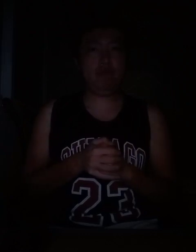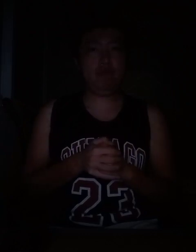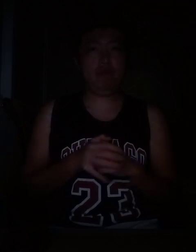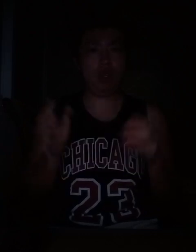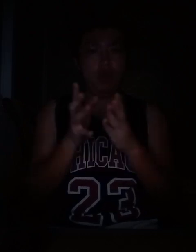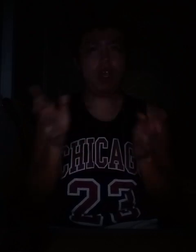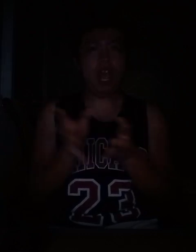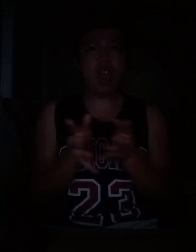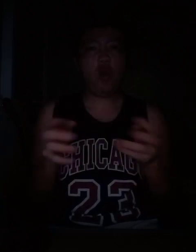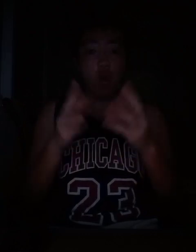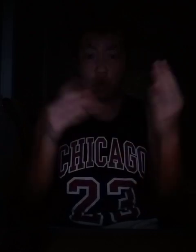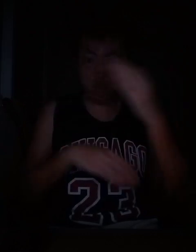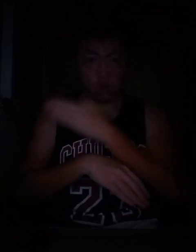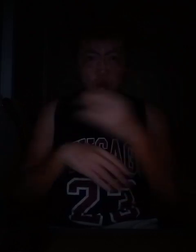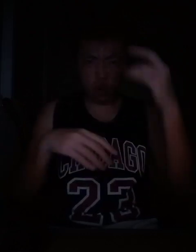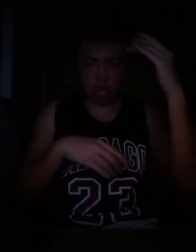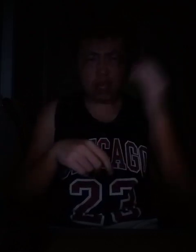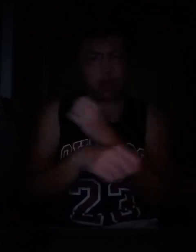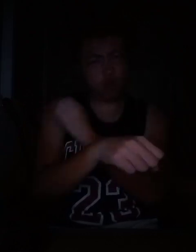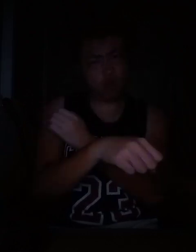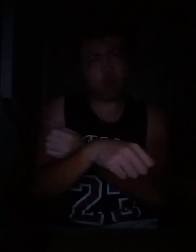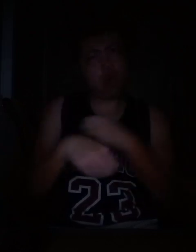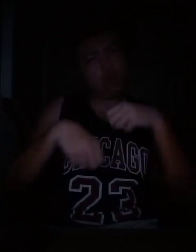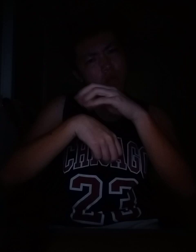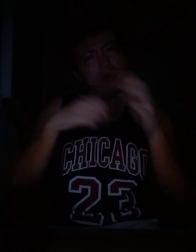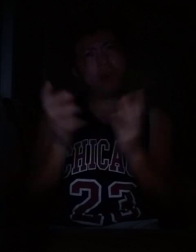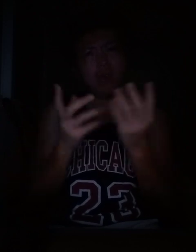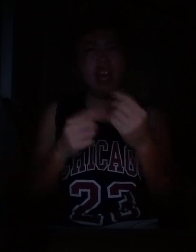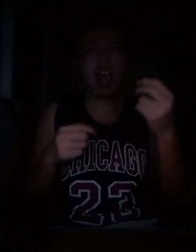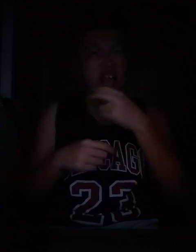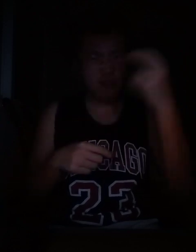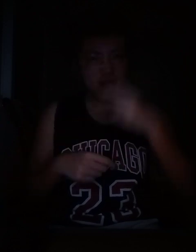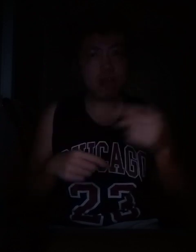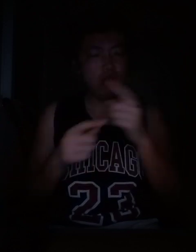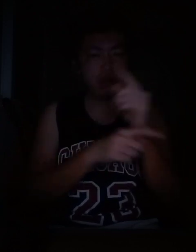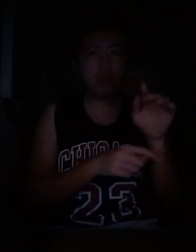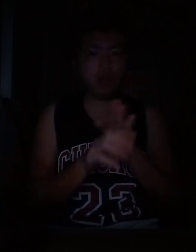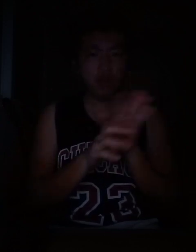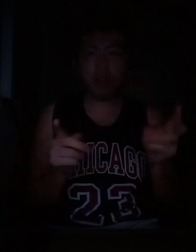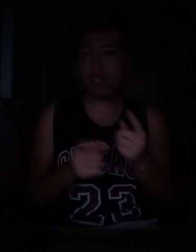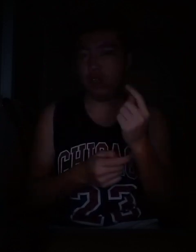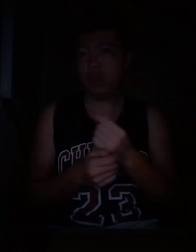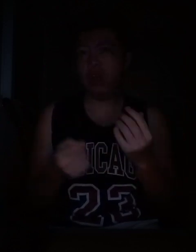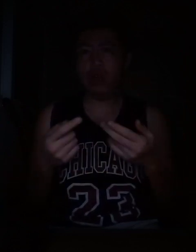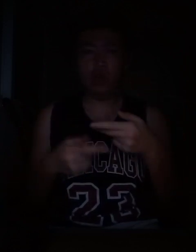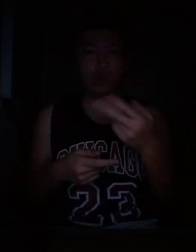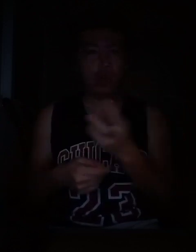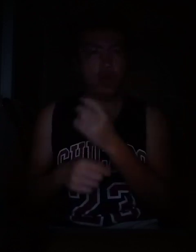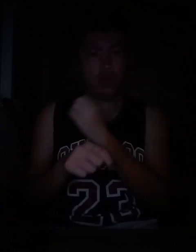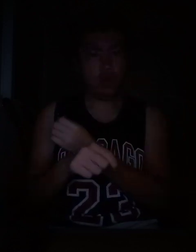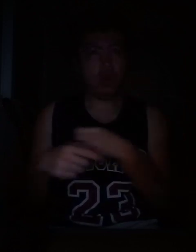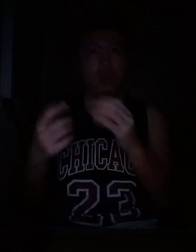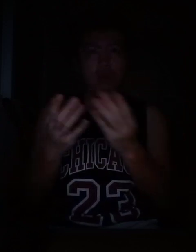도내 한 고등학교 교장이 교사들을 상대로 갑질을 했다는 의혹이 제기돼 제주도 교육청이 조사에